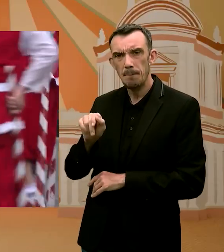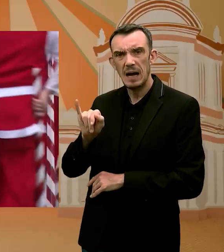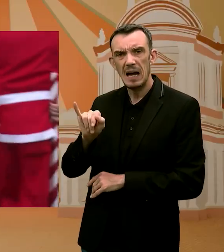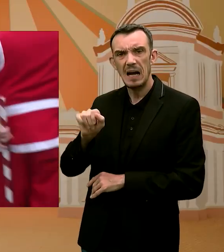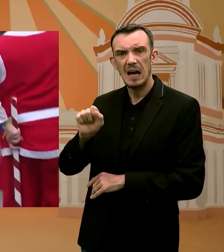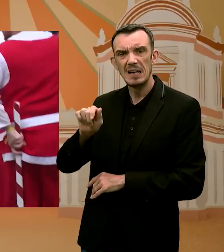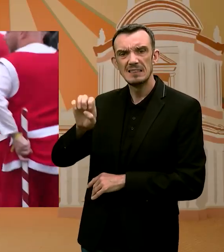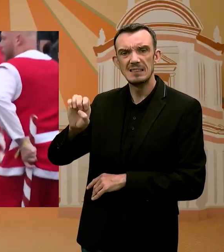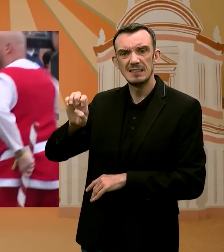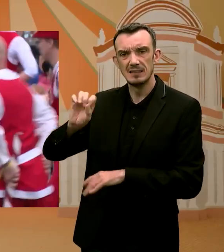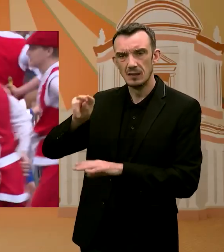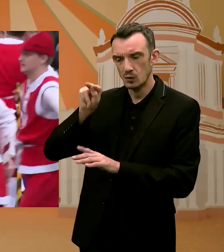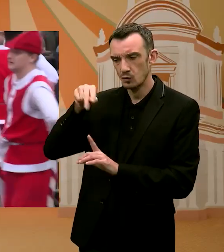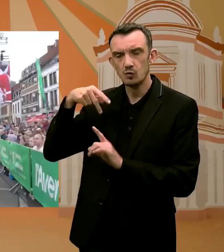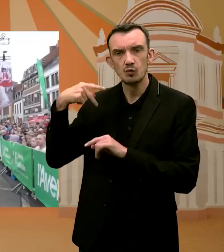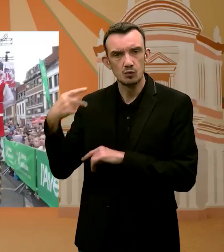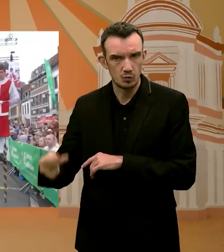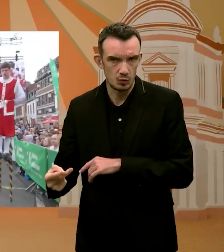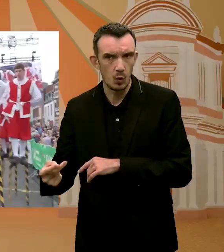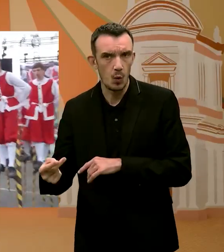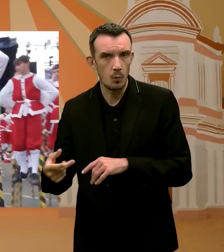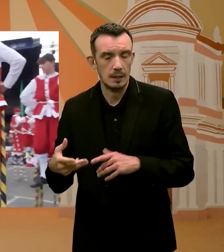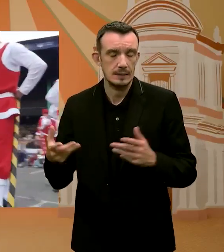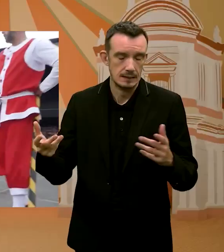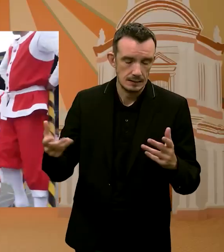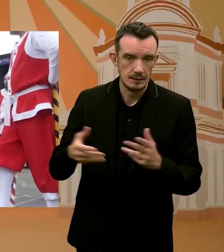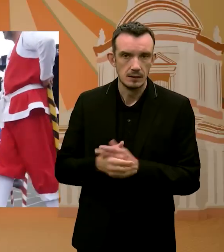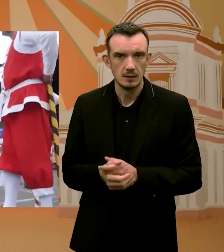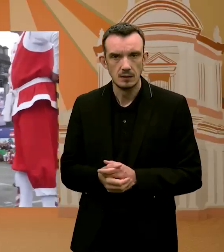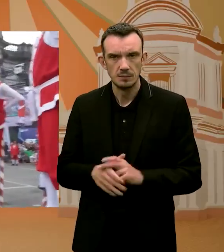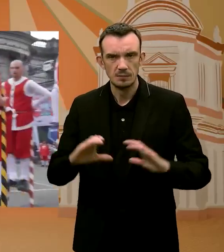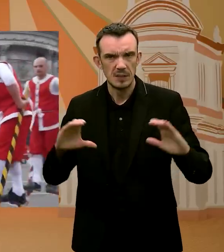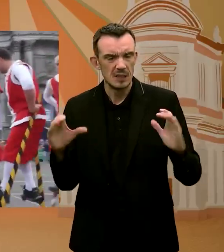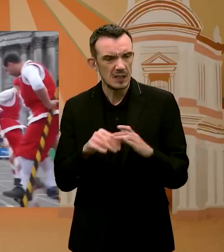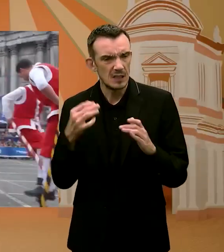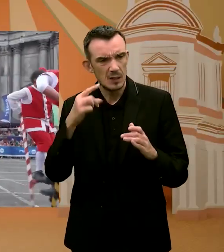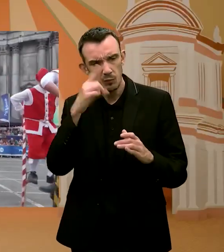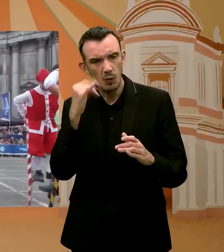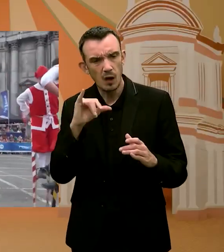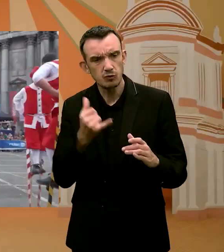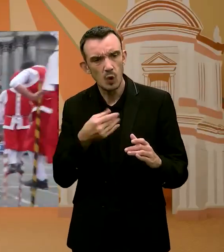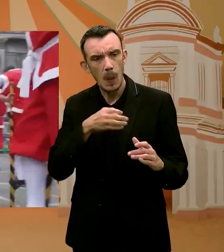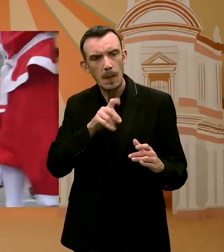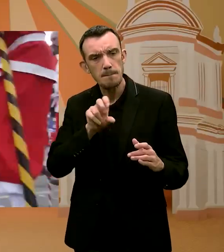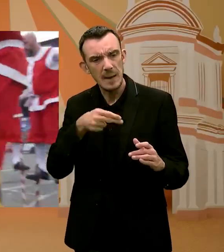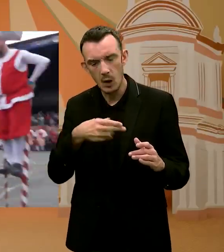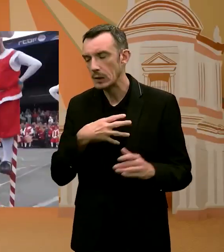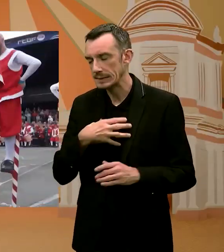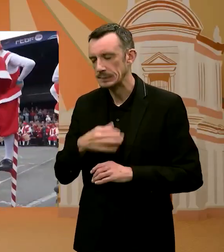une pointure aussi, qui vient de descendre. Chez les Mélans, c'est ça? Tout à fait. D'accord. Allez, on peut dire qu'on est toujours dans la première partie du